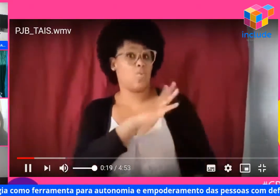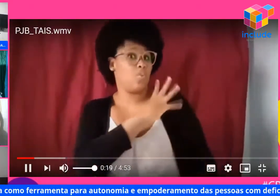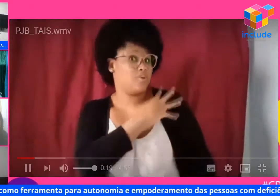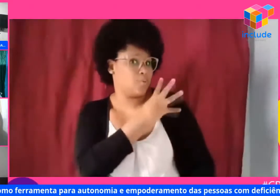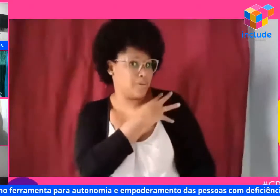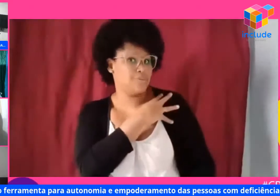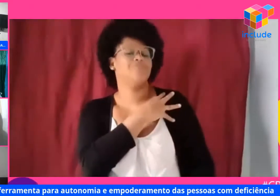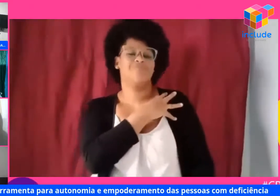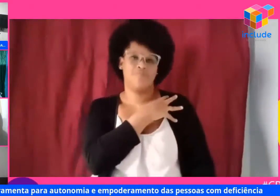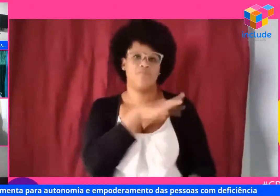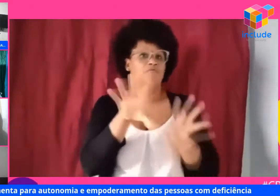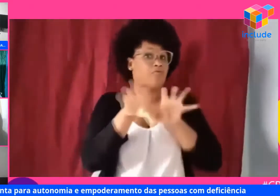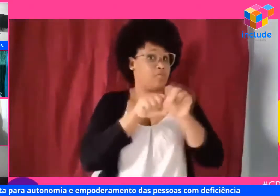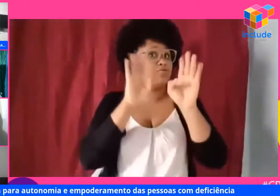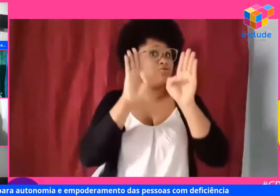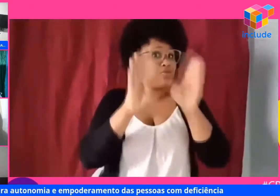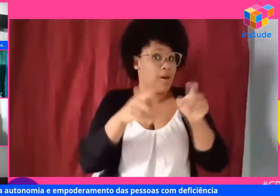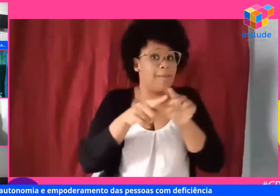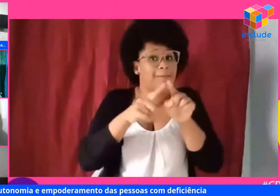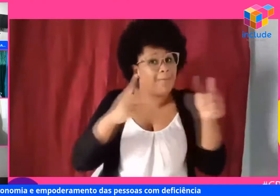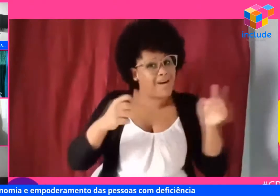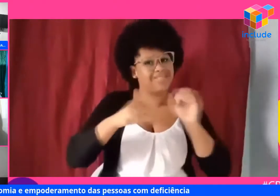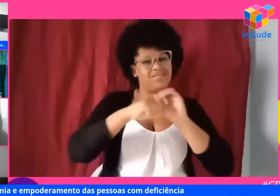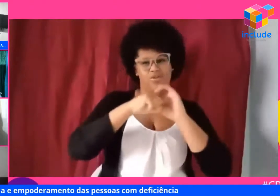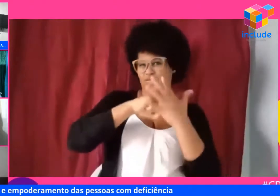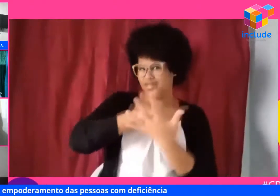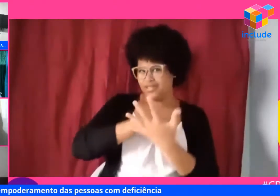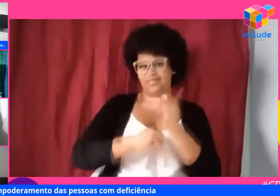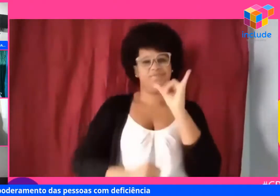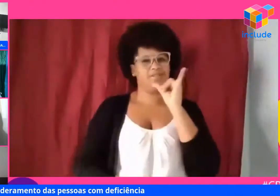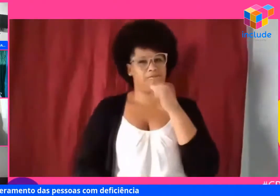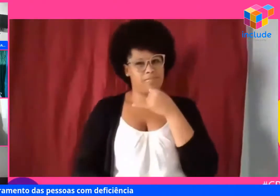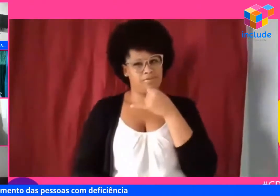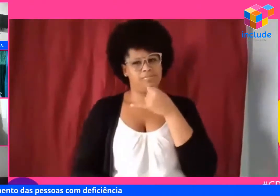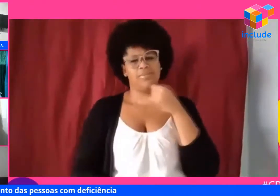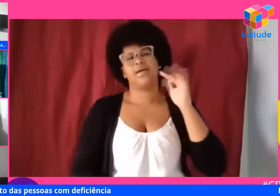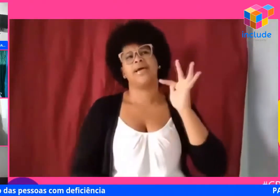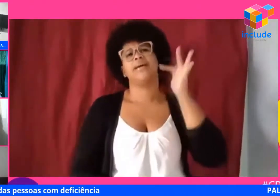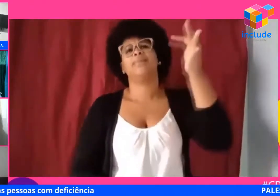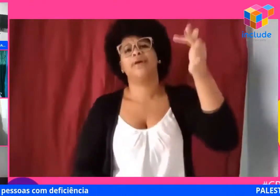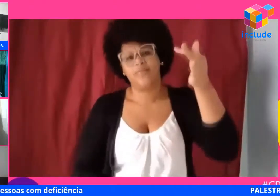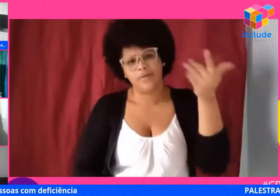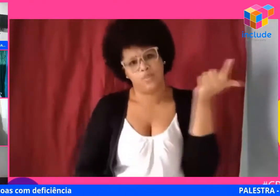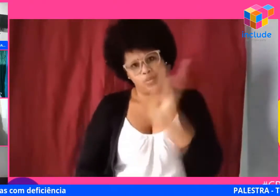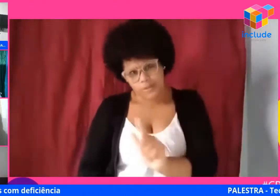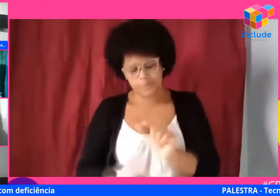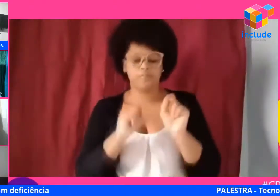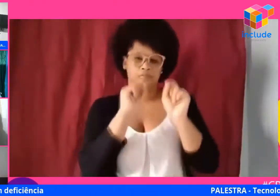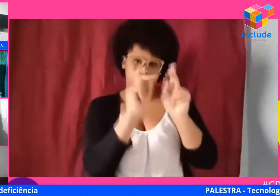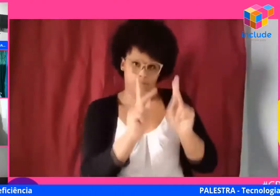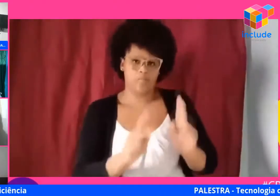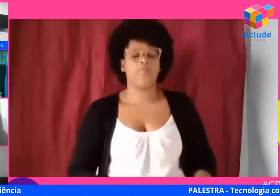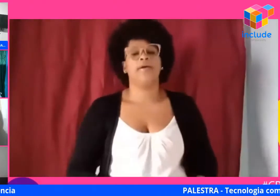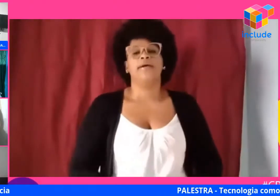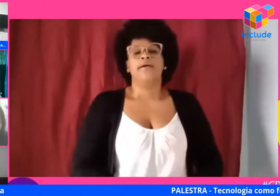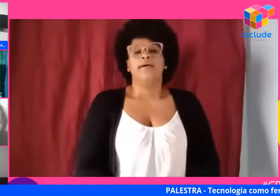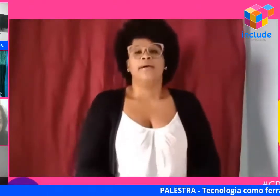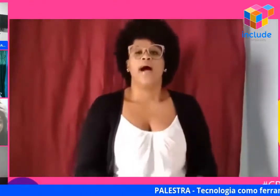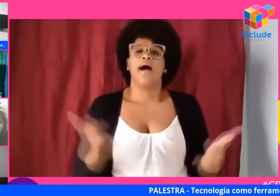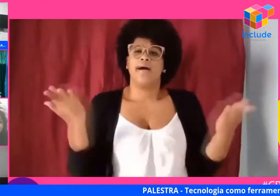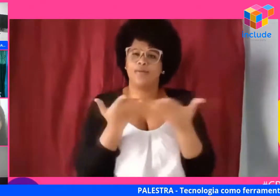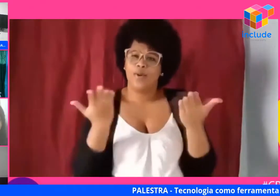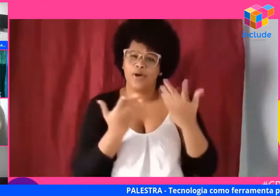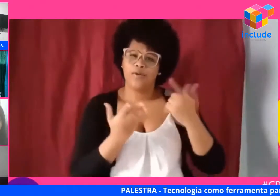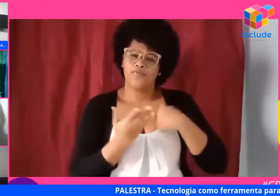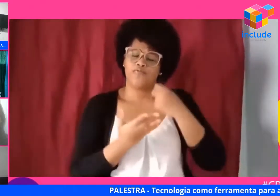Estou no quarto ano, já concluí, mas por conta da pandemia, infelizmente, né, isso vai ser prorrogado a minha